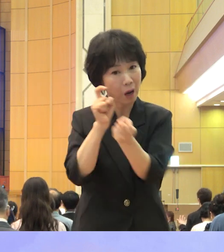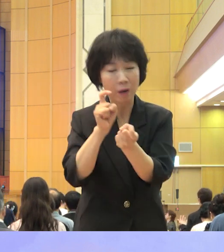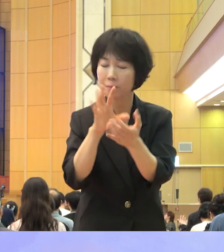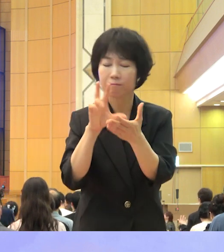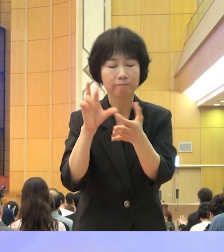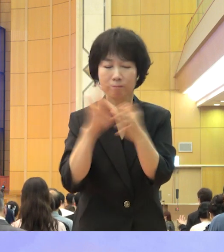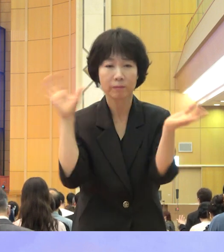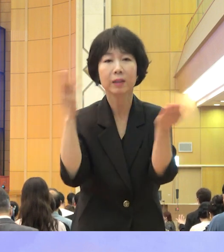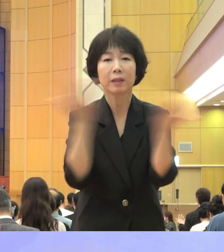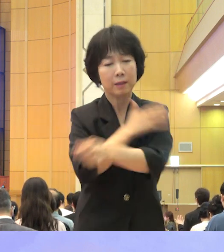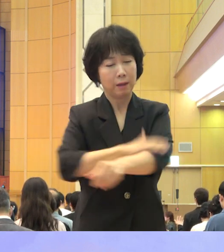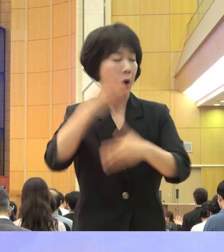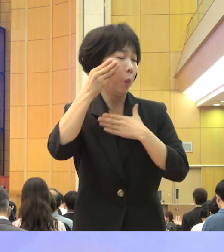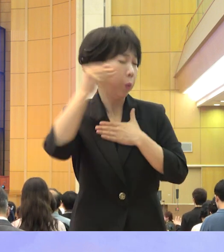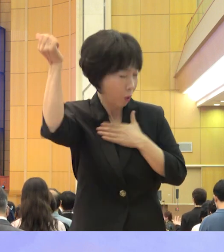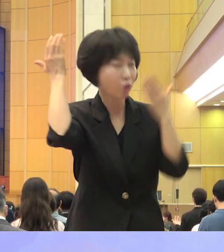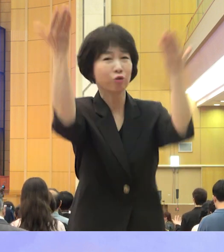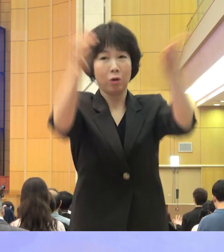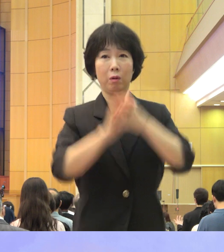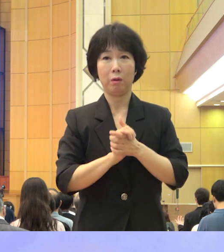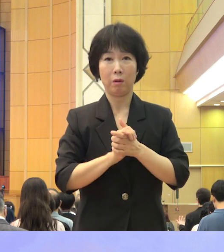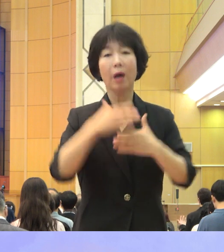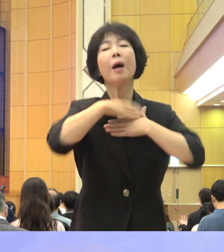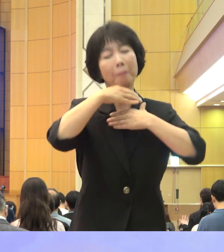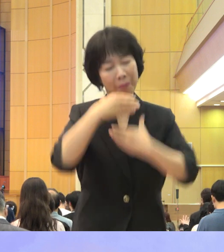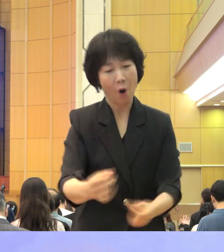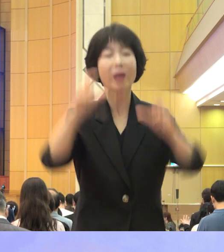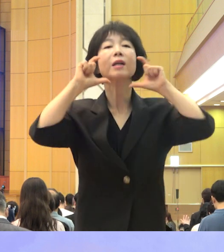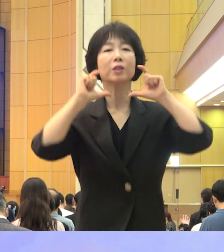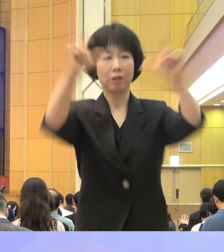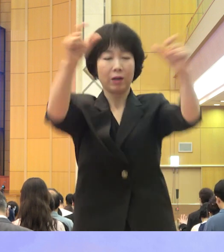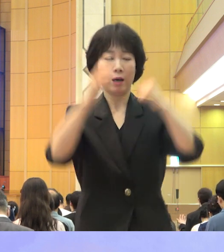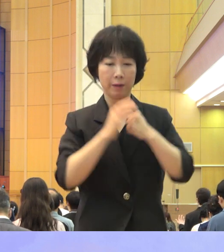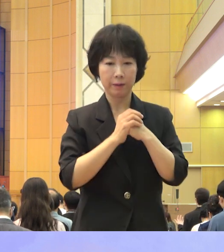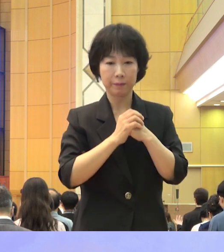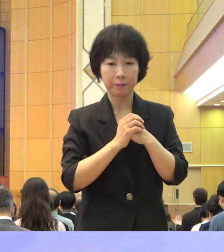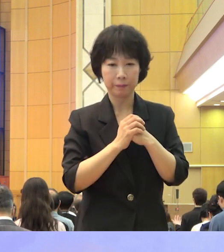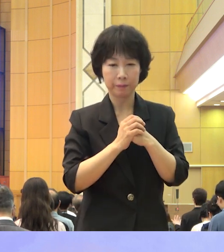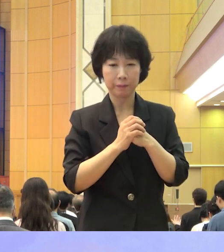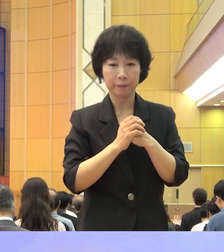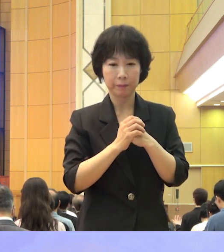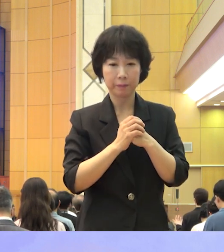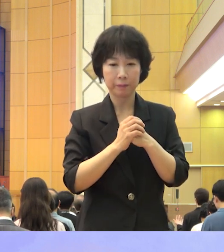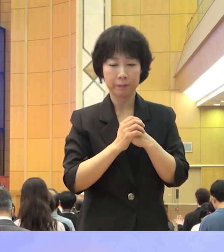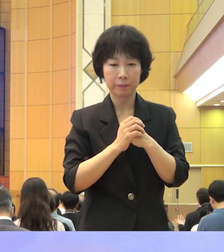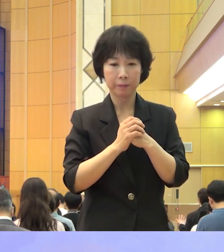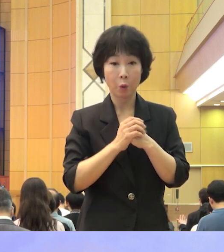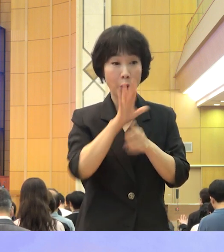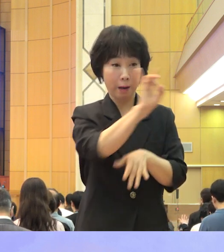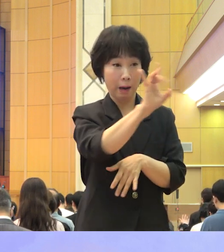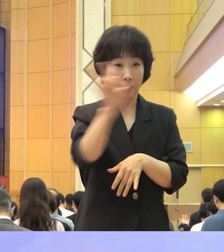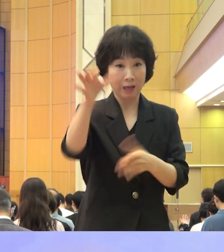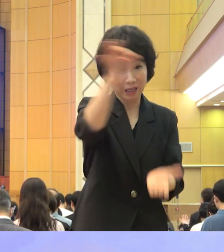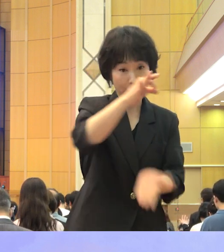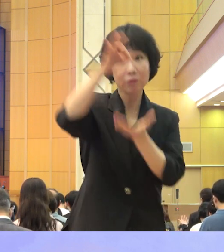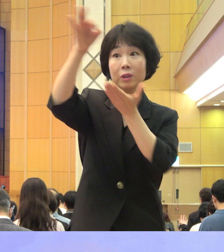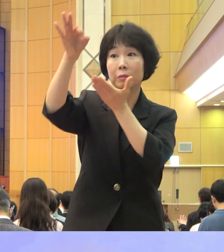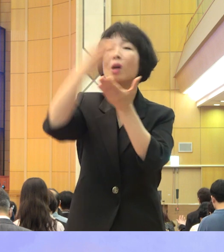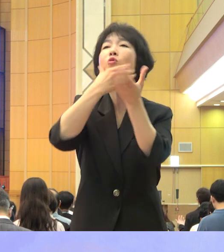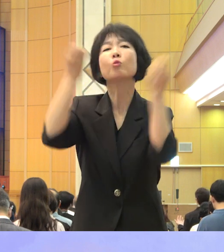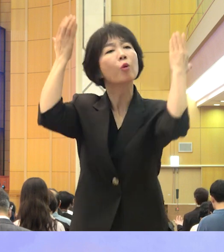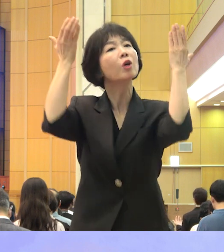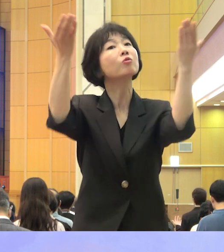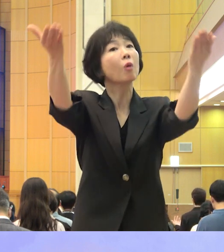만나든지 만사형통하리라. 평안할 줄로 믿습니다. 드린 예물 위에